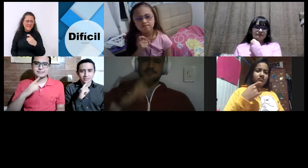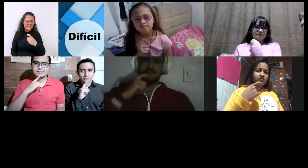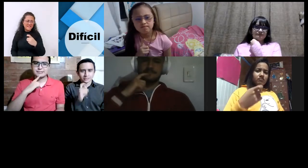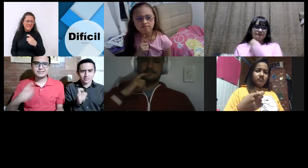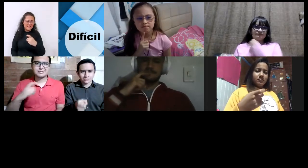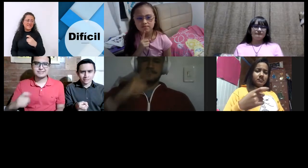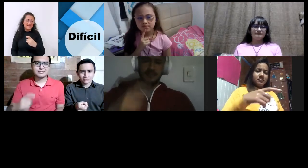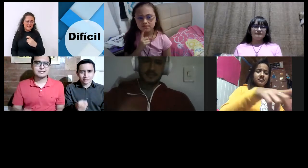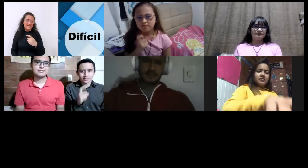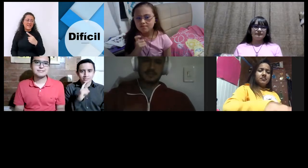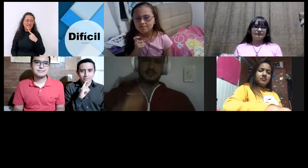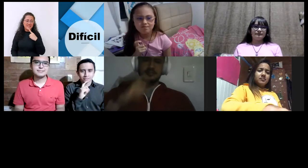Difícil. Así es.